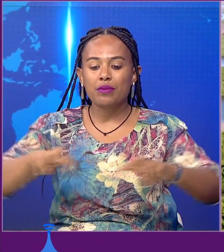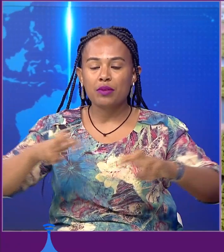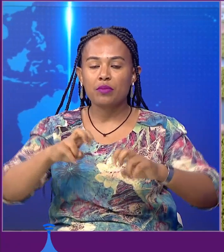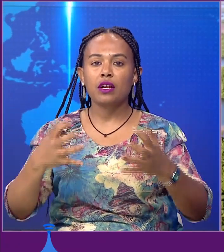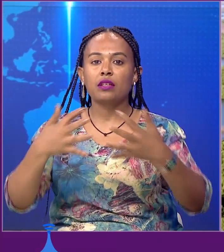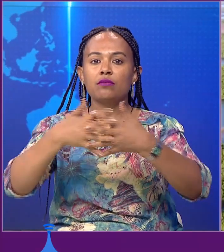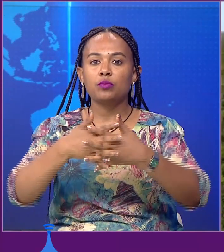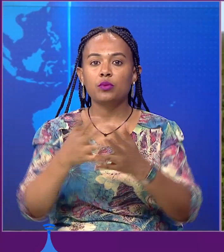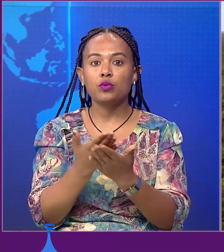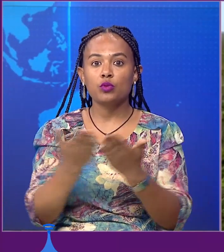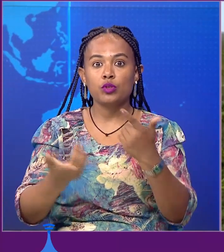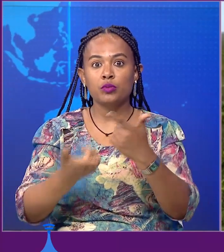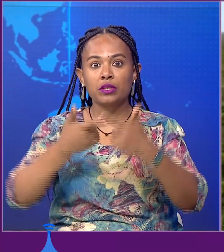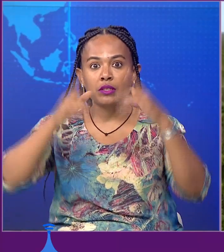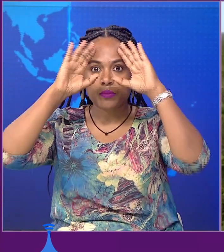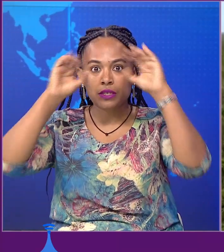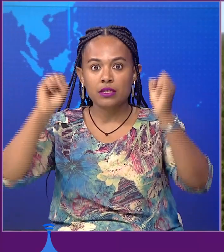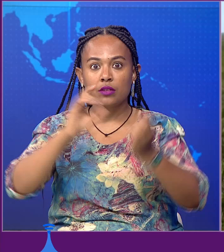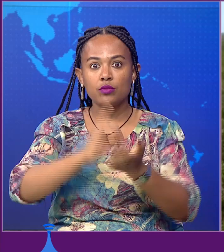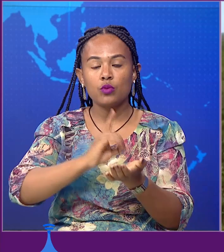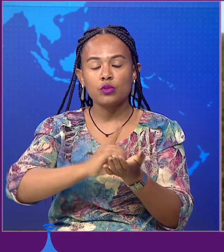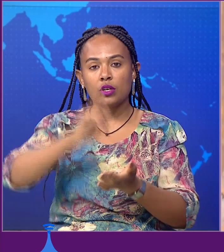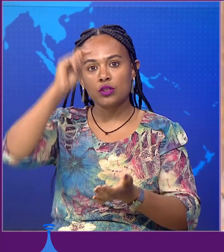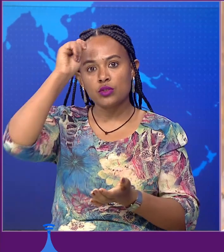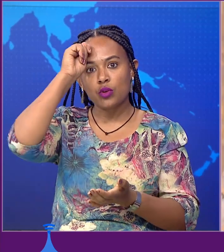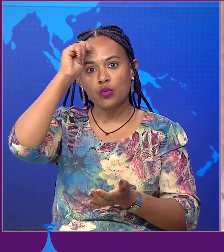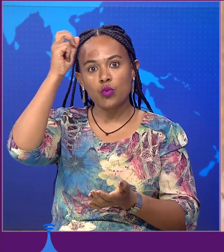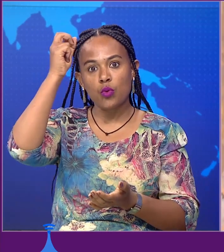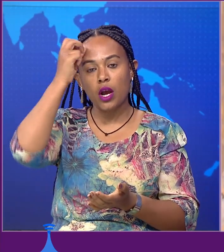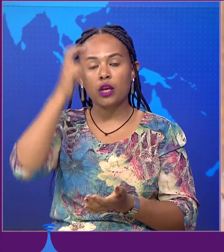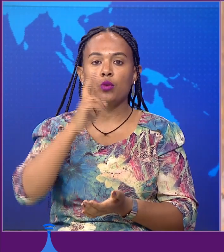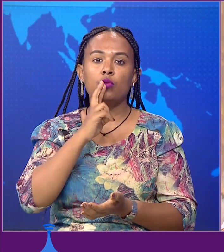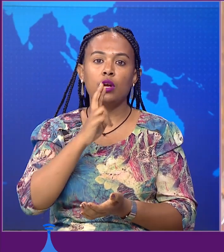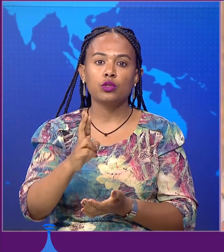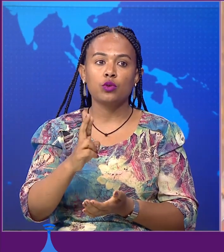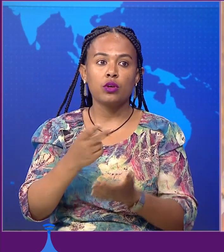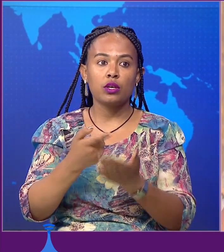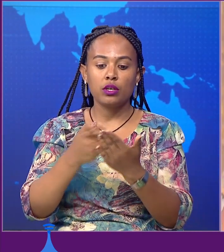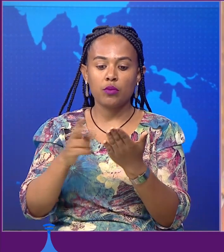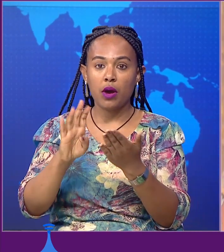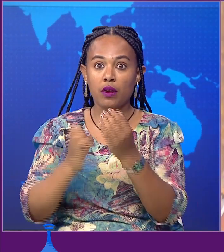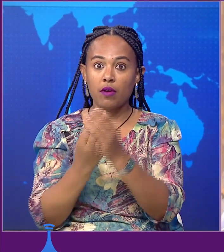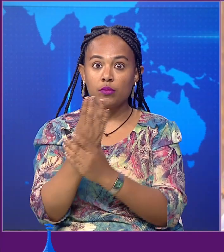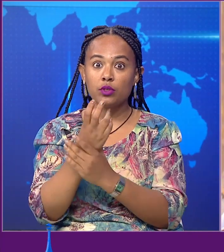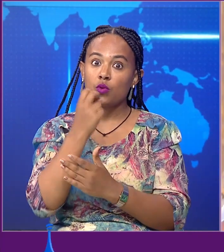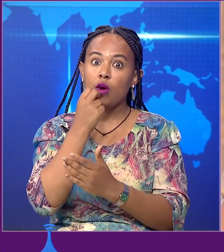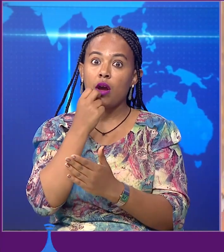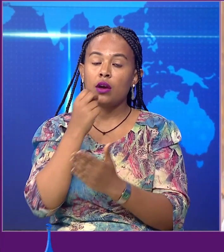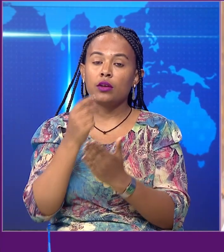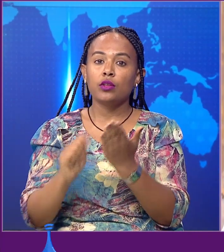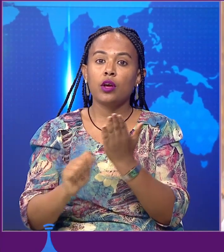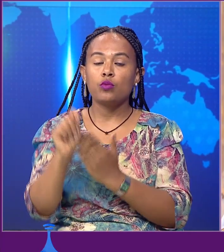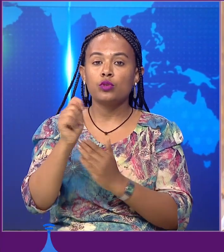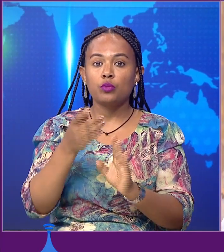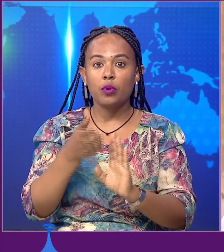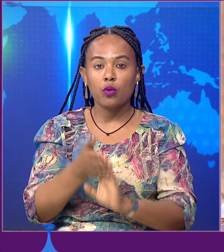ጉዳዮች ምክትል ፕሬዝዳንት ዶክተር ተክሉ ወጋየሁ ናቸው። አርባ ምንጭ ዩኒቨርሲቲ በአርባ ምንጭ ውሃ ቴክኖሎጂ በኩል በውሃው